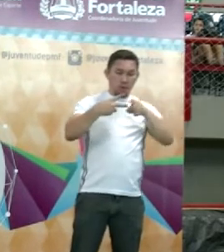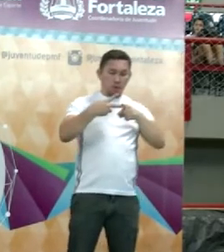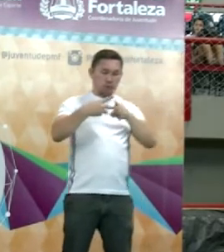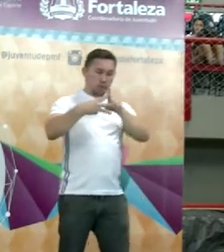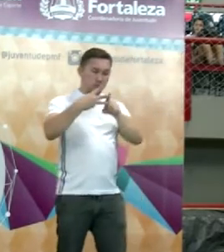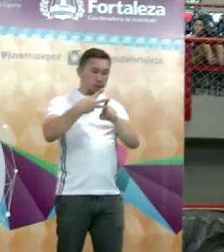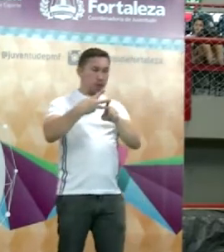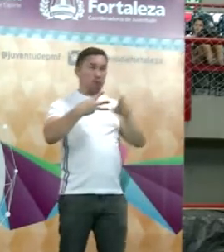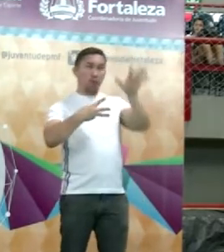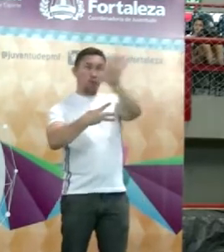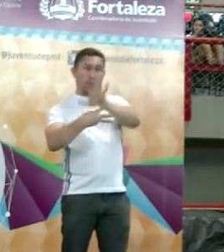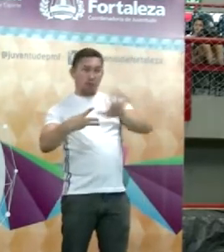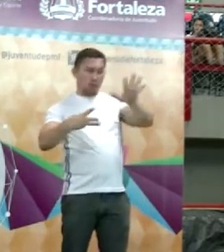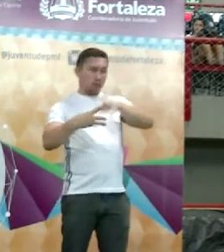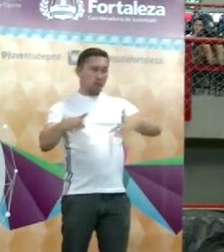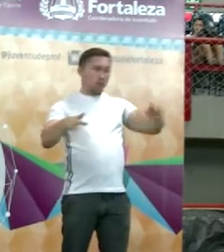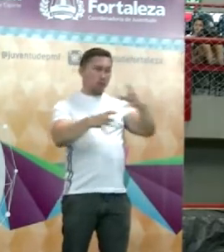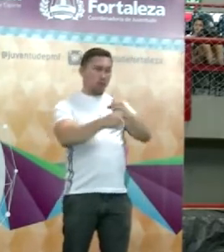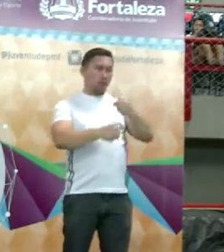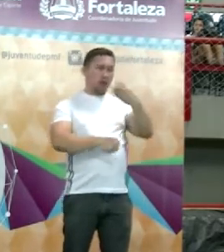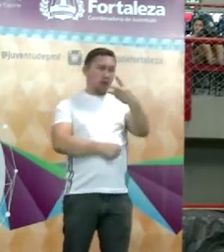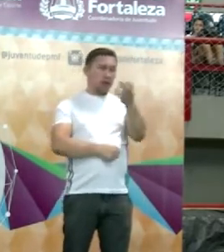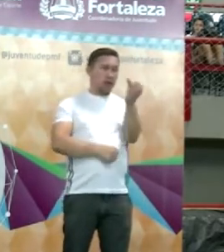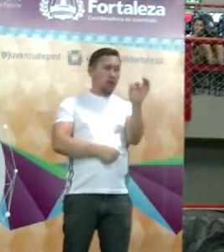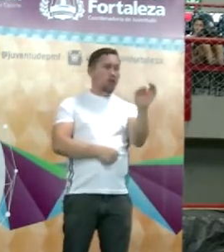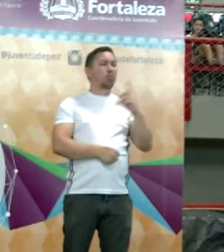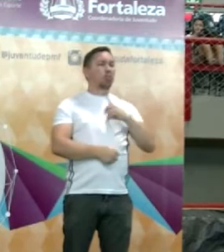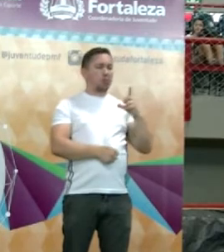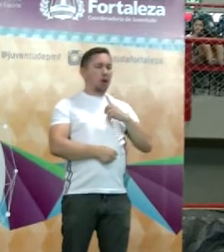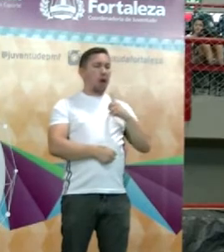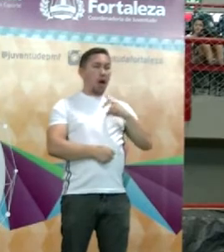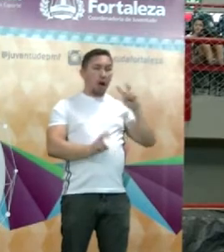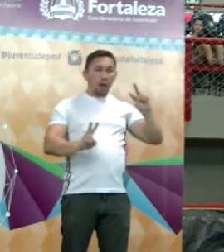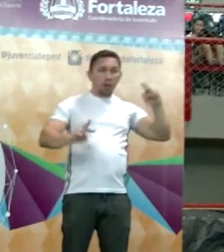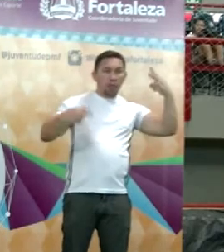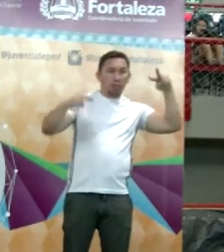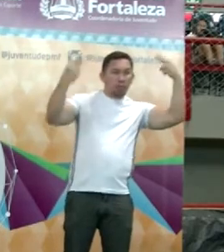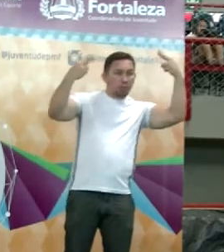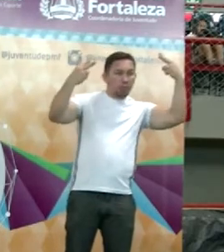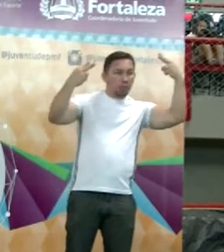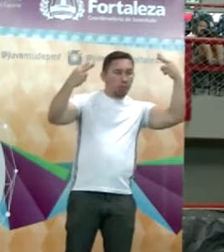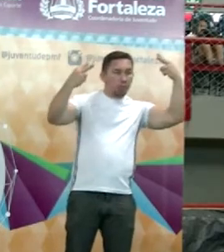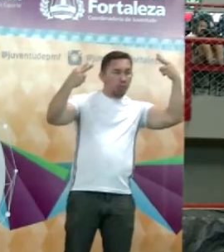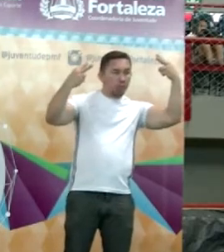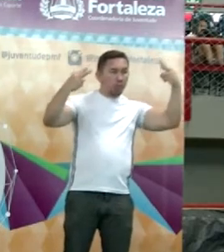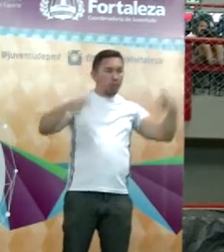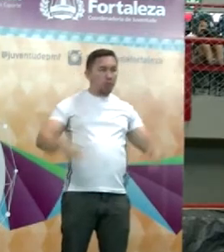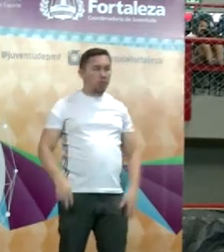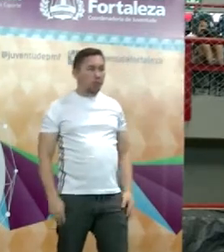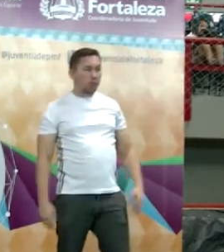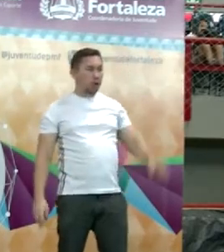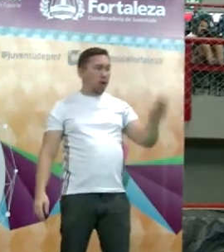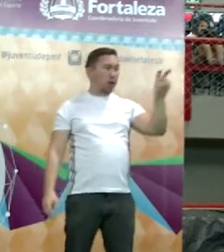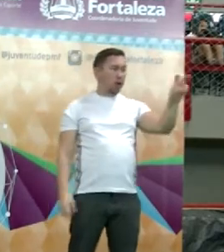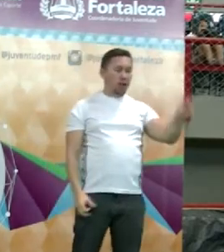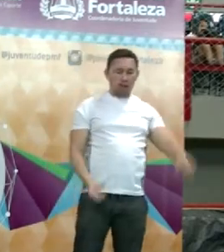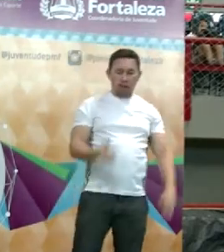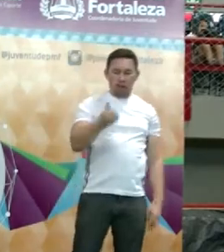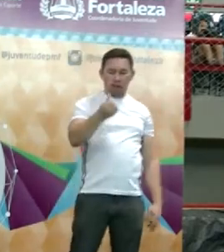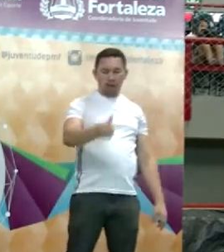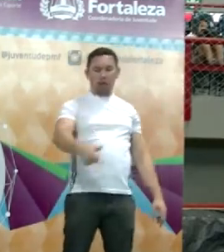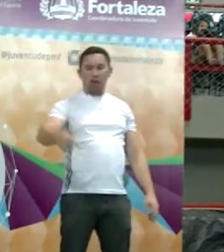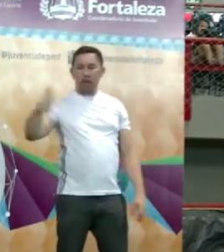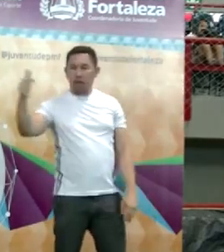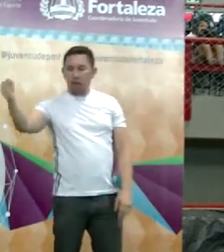no plano que fecham 360 graus, são proporcionais a 5, a 6 e